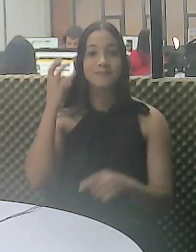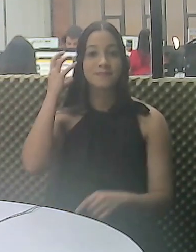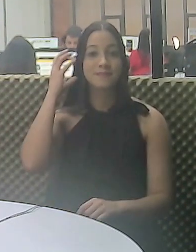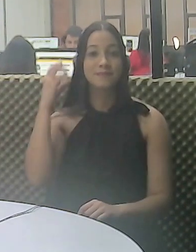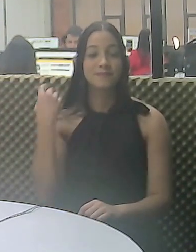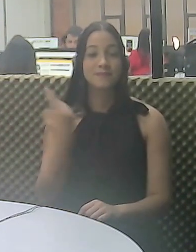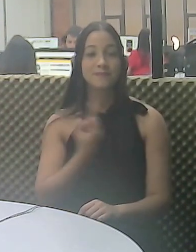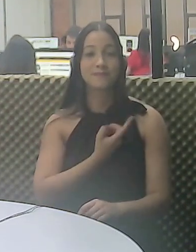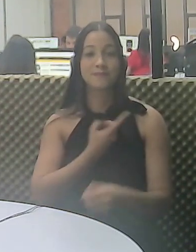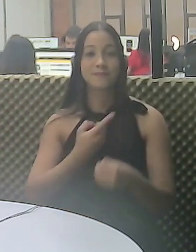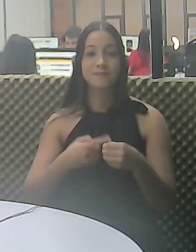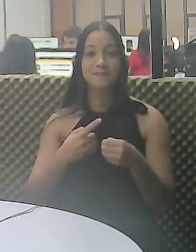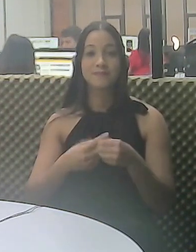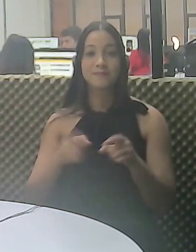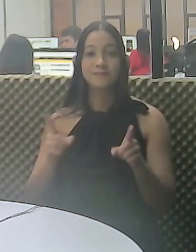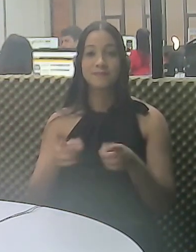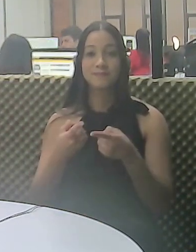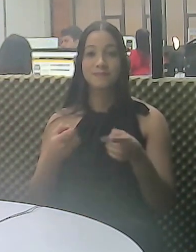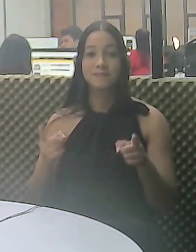Rádio Nossa Cidade.